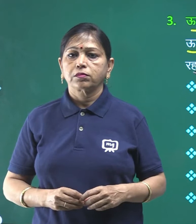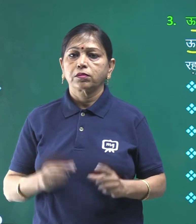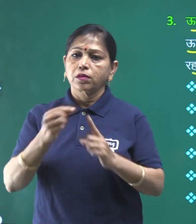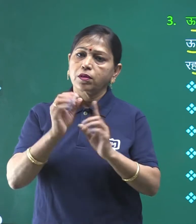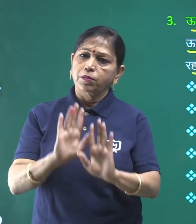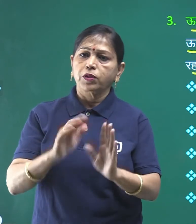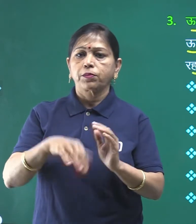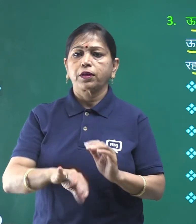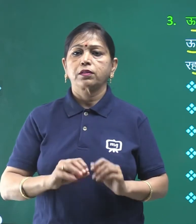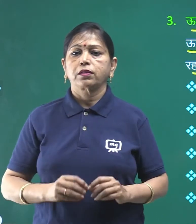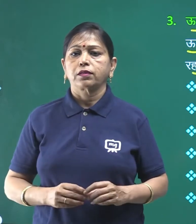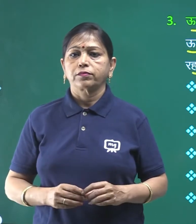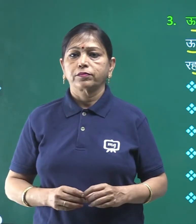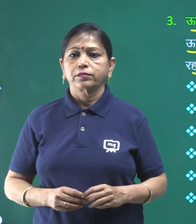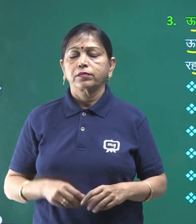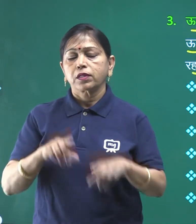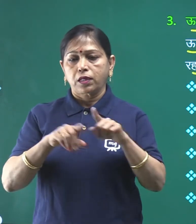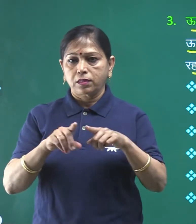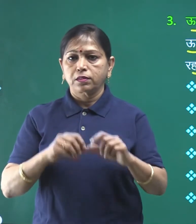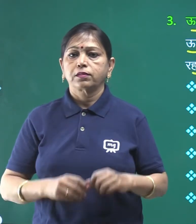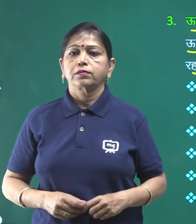विद्यमान रहती है, जैसे